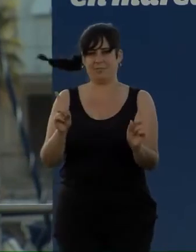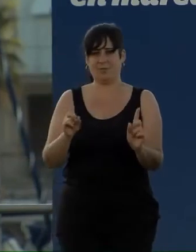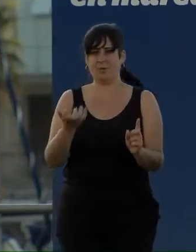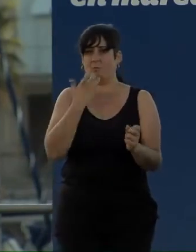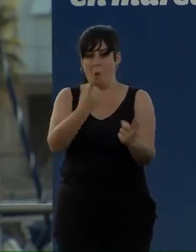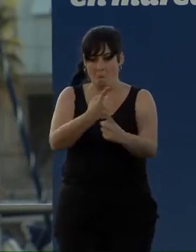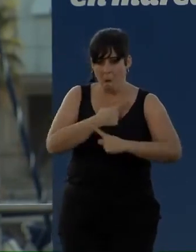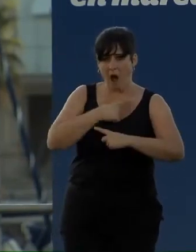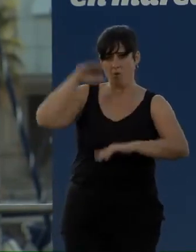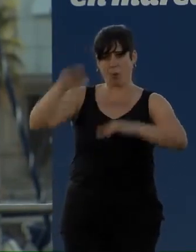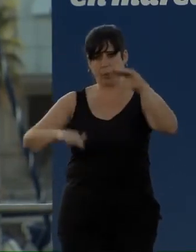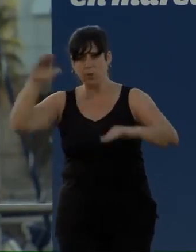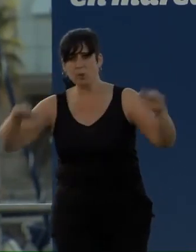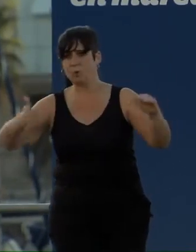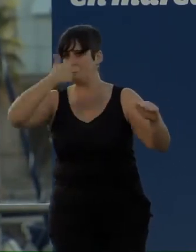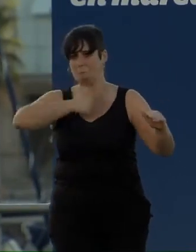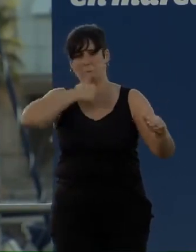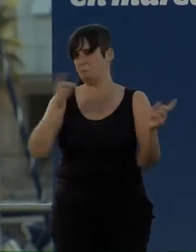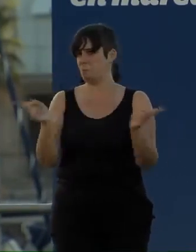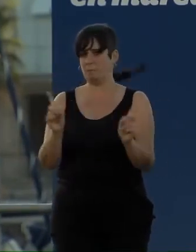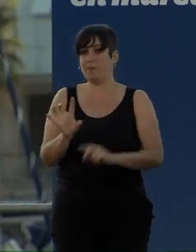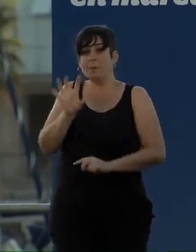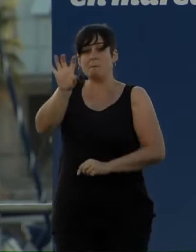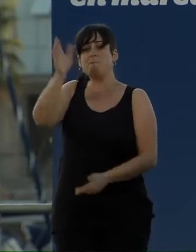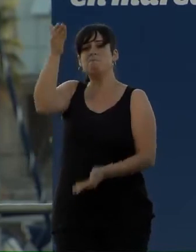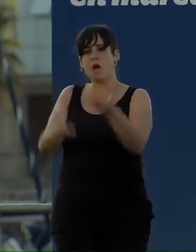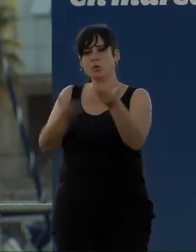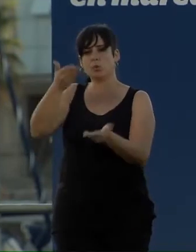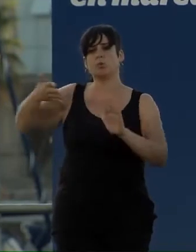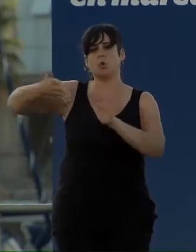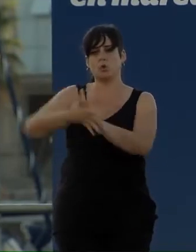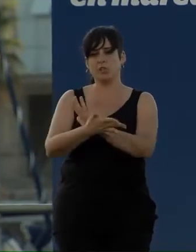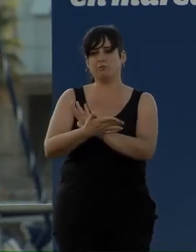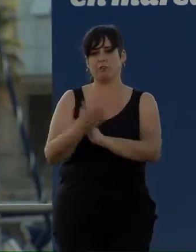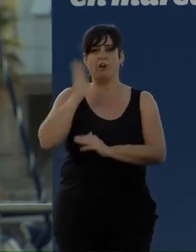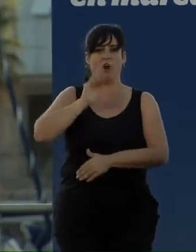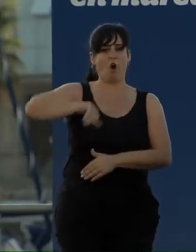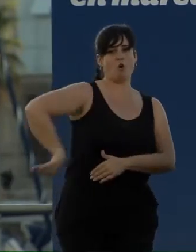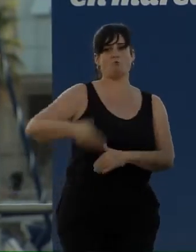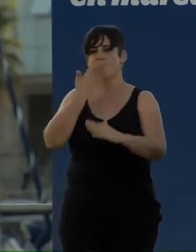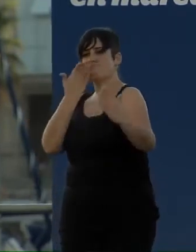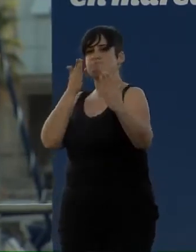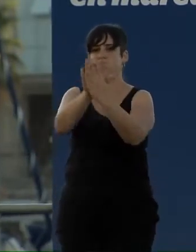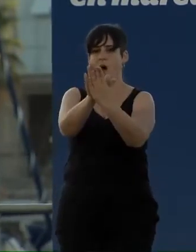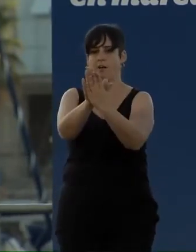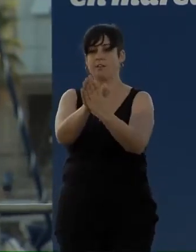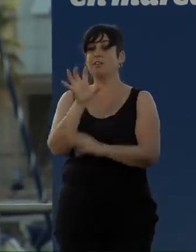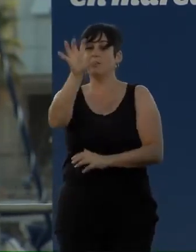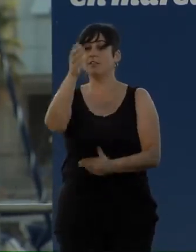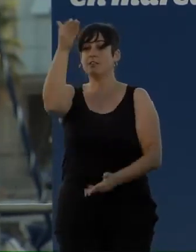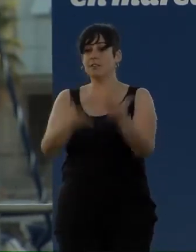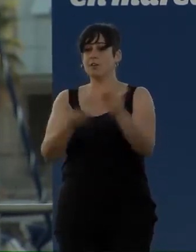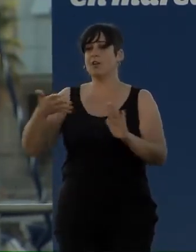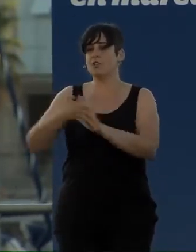paro n a desigualdade n inas un país xusto rebase contra a corrupción un país xusto libros de